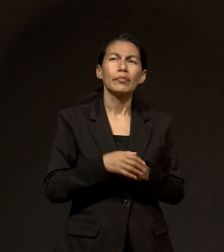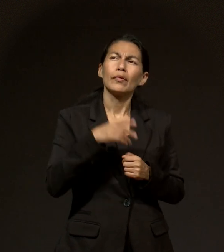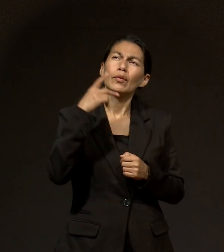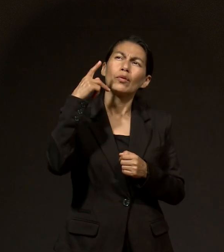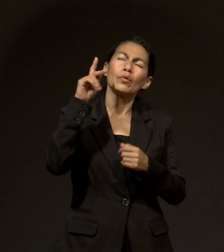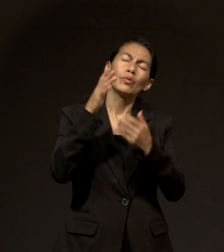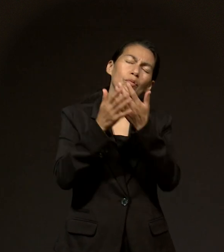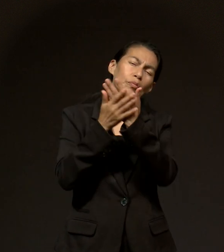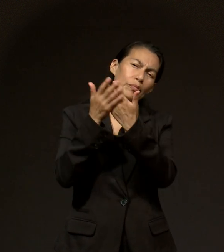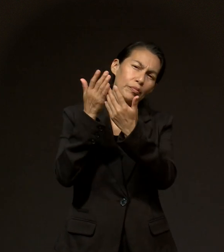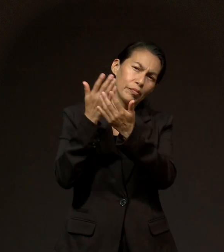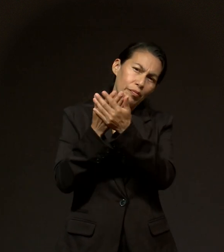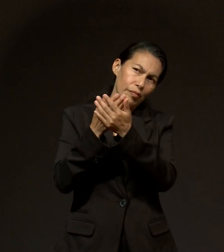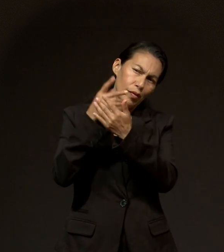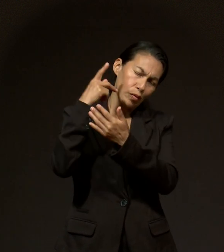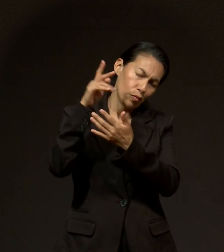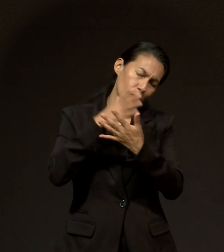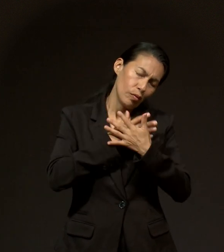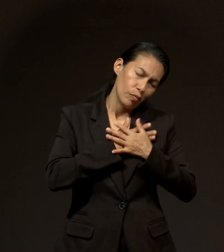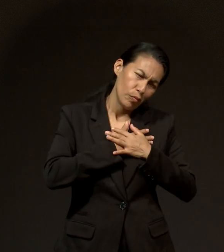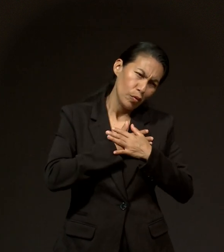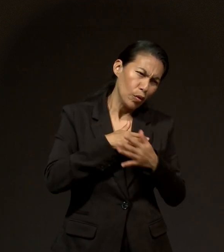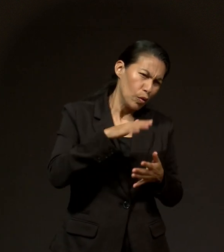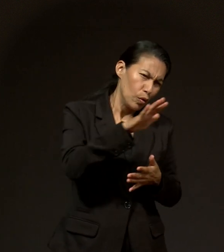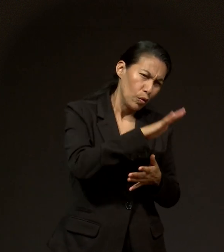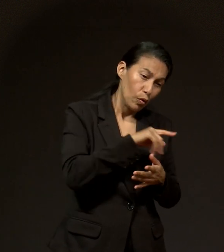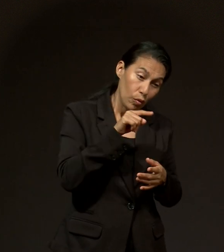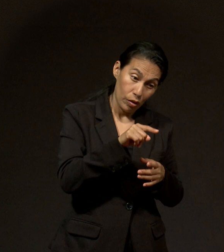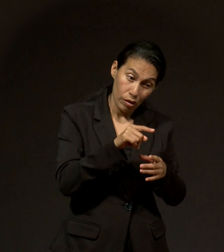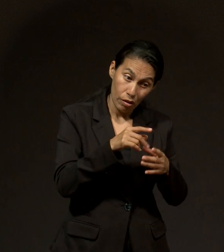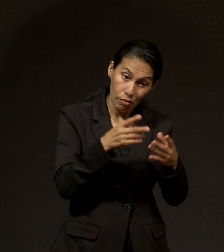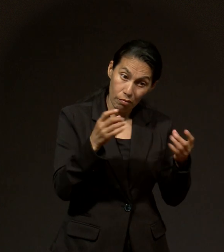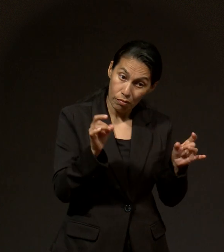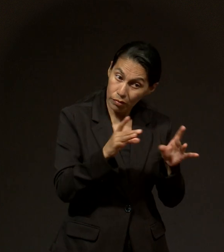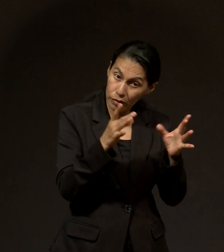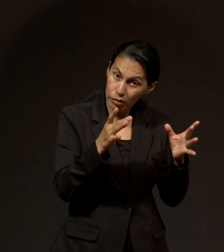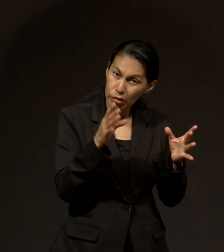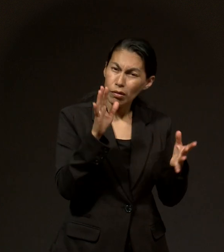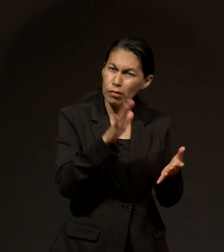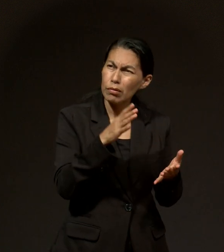seguro Que será todo para su gloria y honor